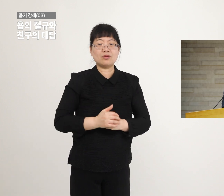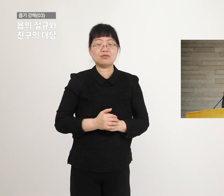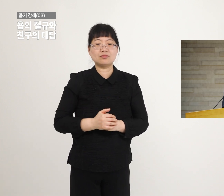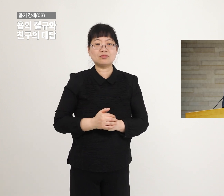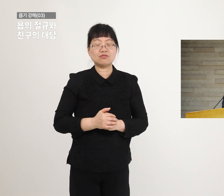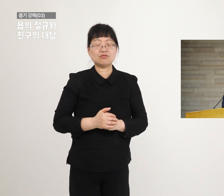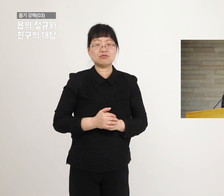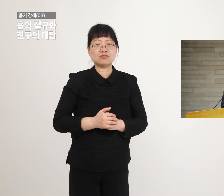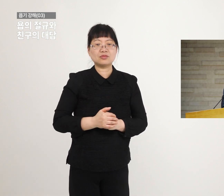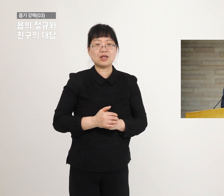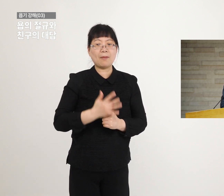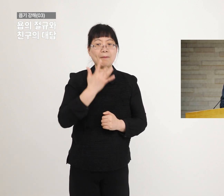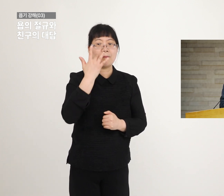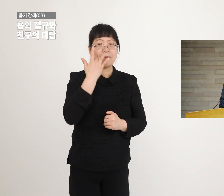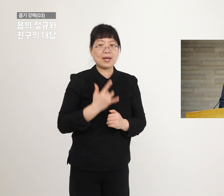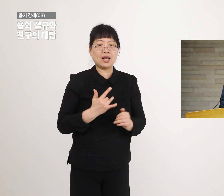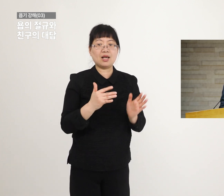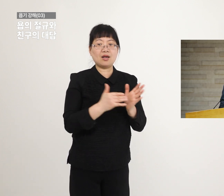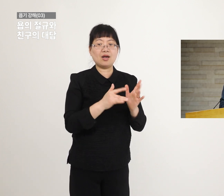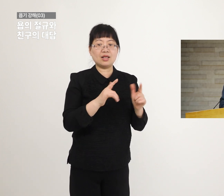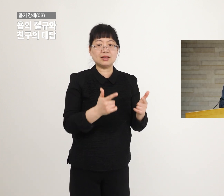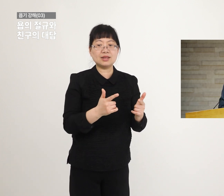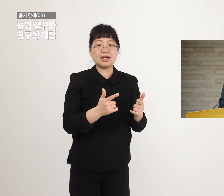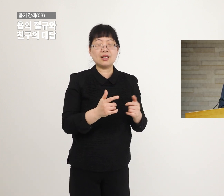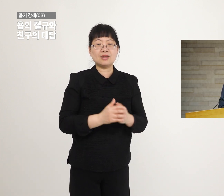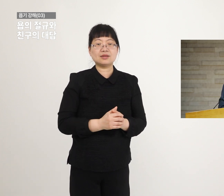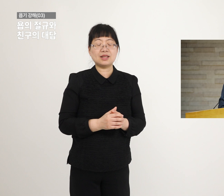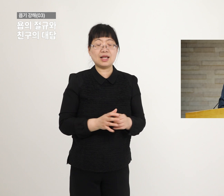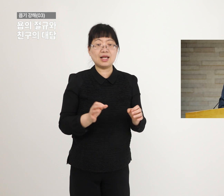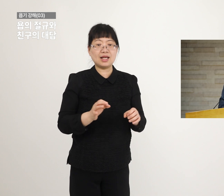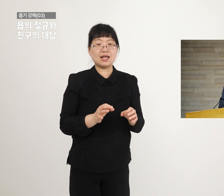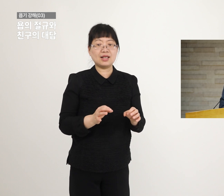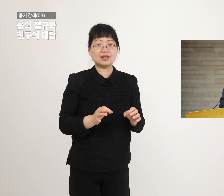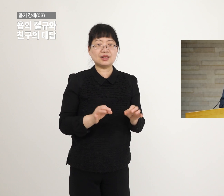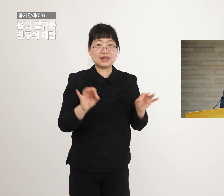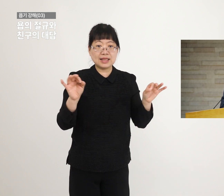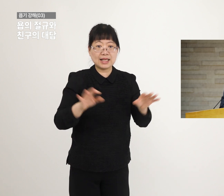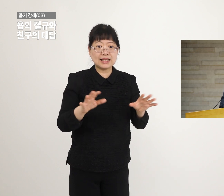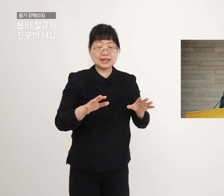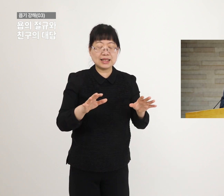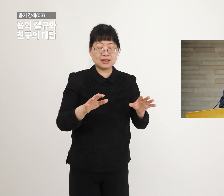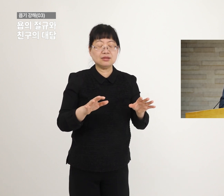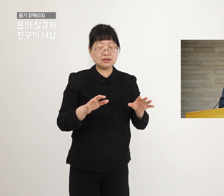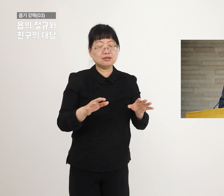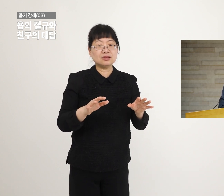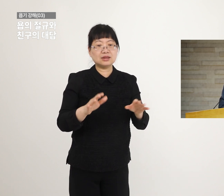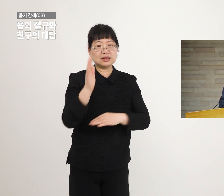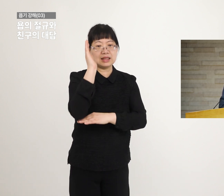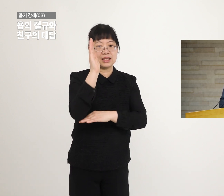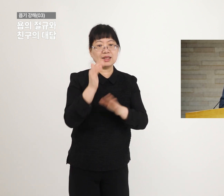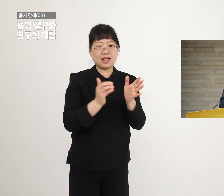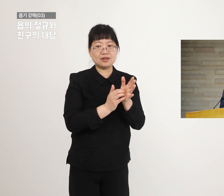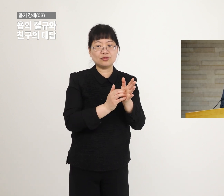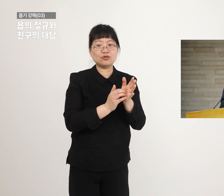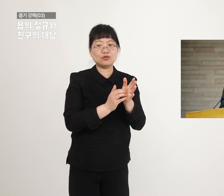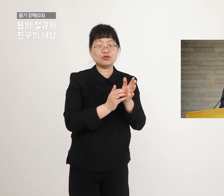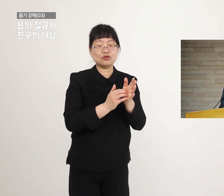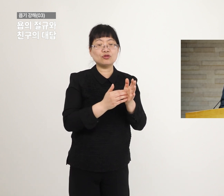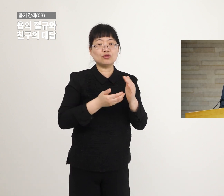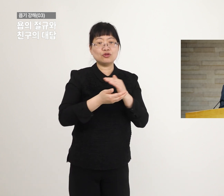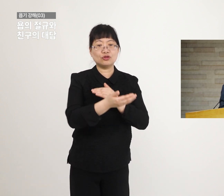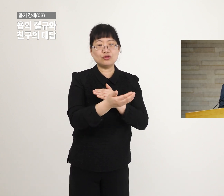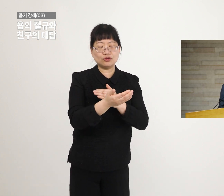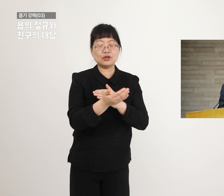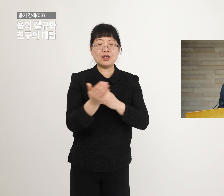건너뛰는 것이 아니라 3장을 살짝 스케치만 하고 지나가려고 합니다. 2장 몇